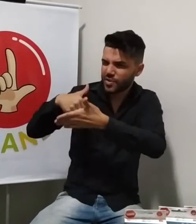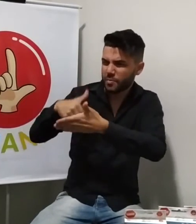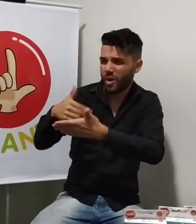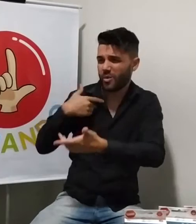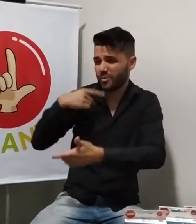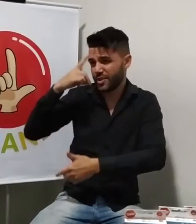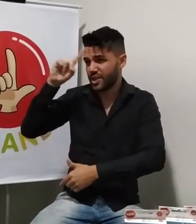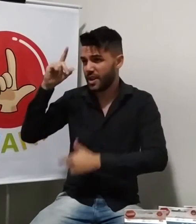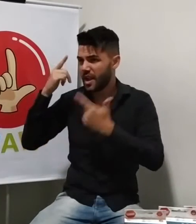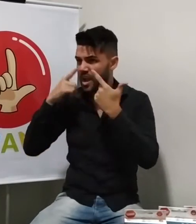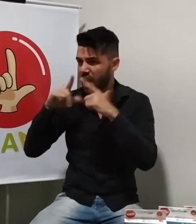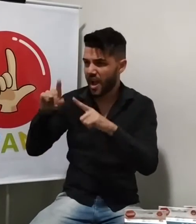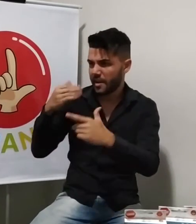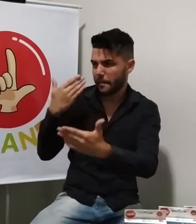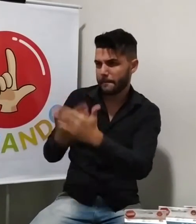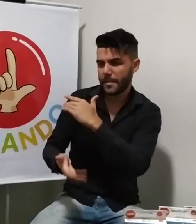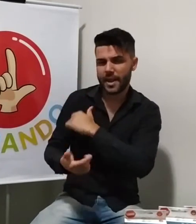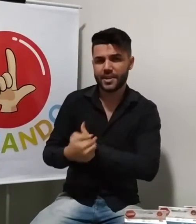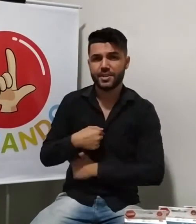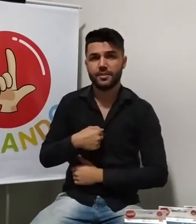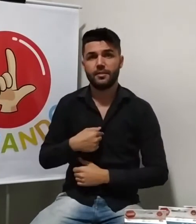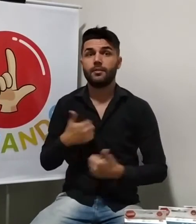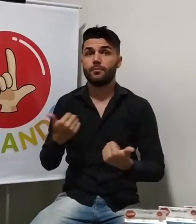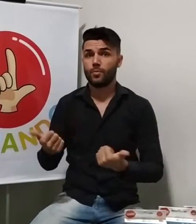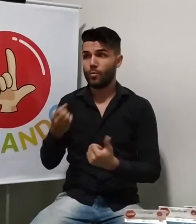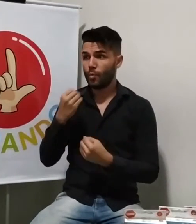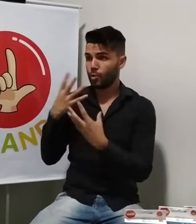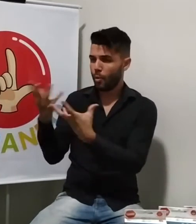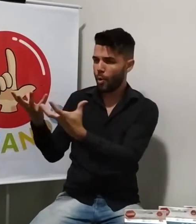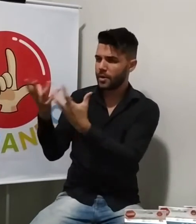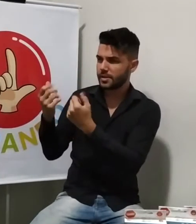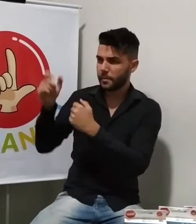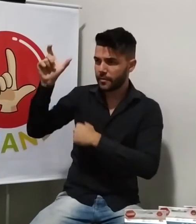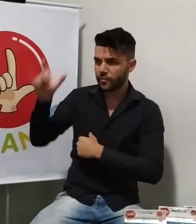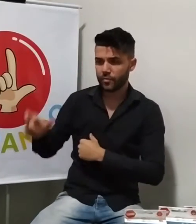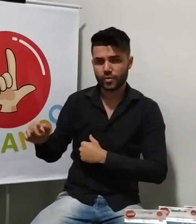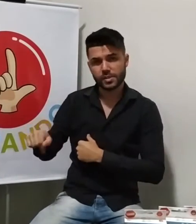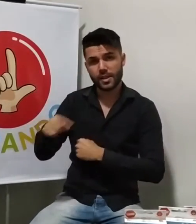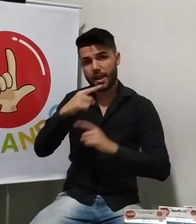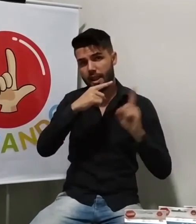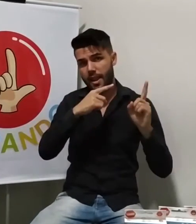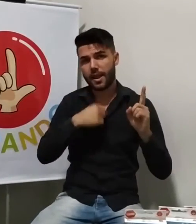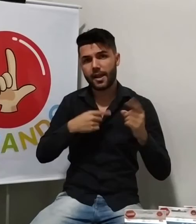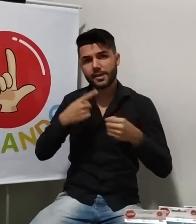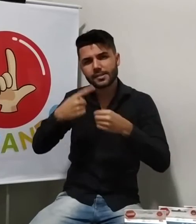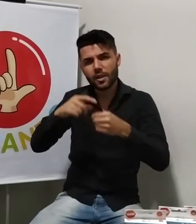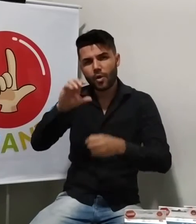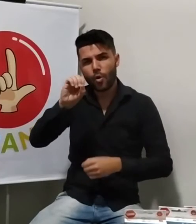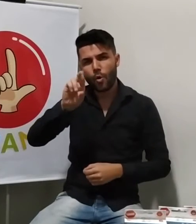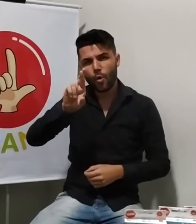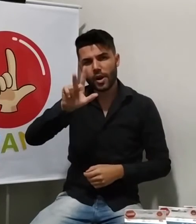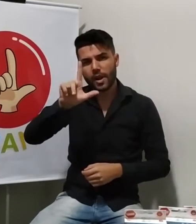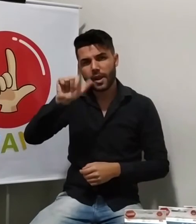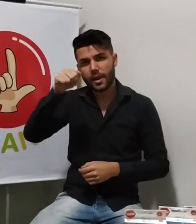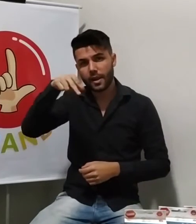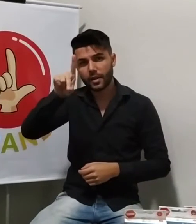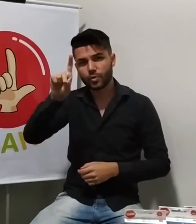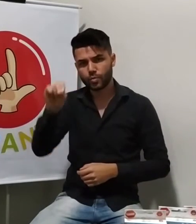ouvindo vai aprender muito com as suas experiências. Você tem muita coisa pra contar. Vamos começar lá da sua história, né? Você, de qual cidade mesmo? Eu nasci numa cidade